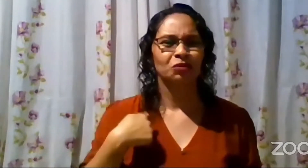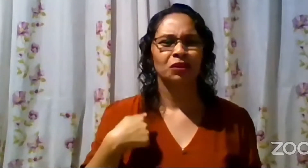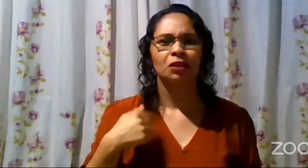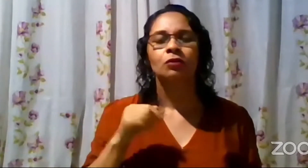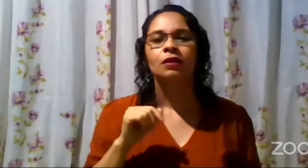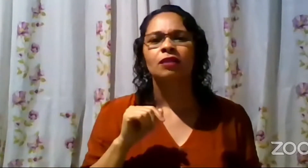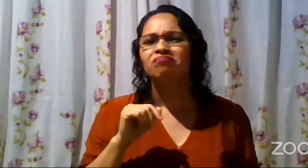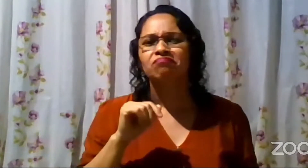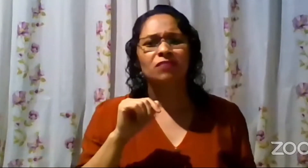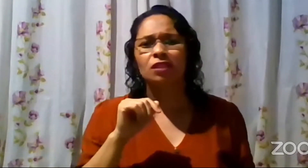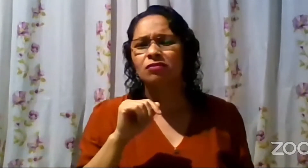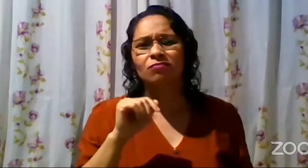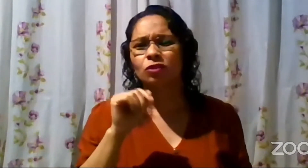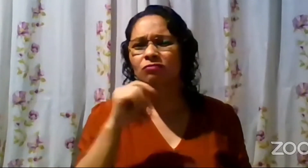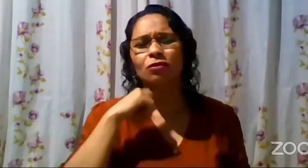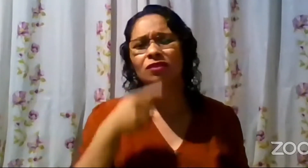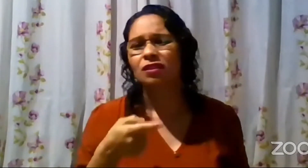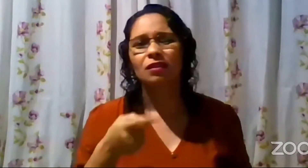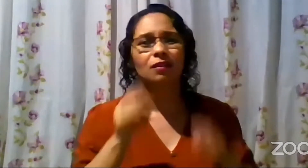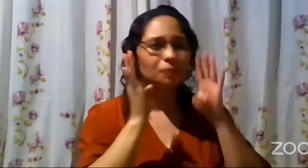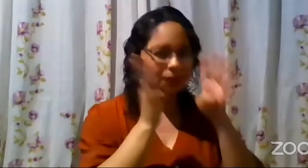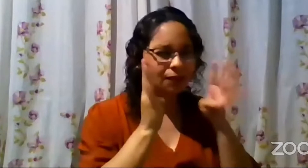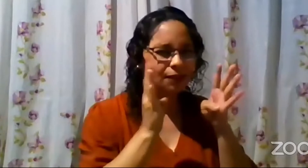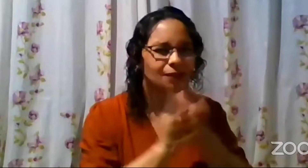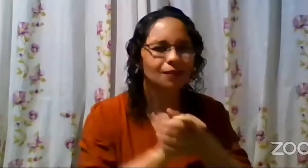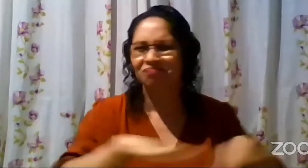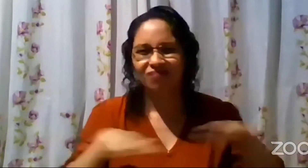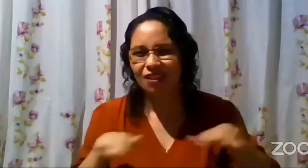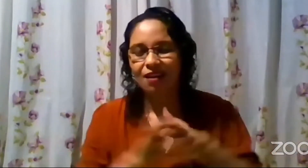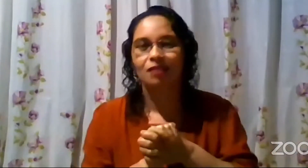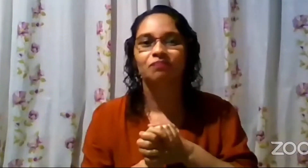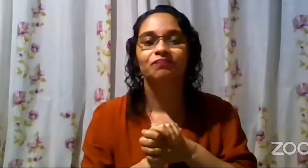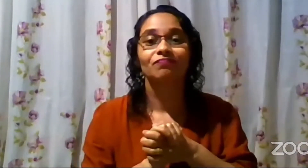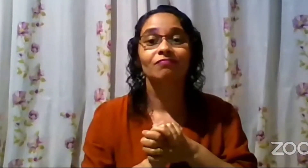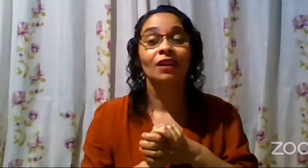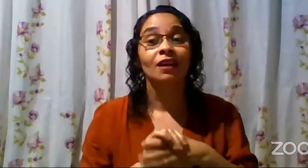Lembra, no passado, eu não conseguia prestar atenção em nada.